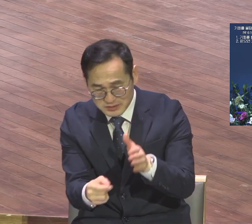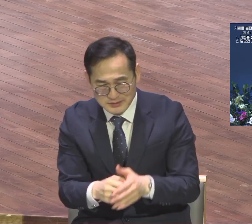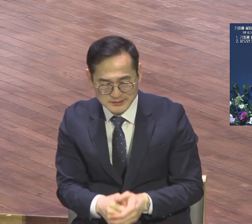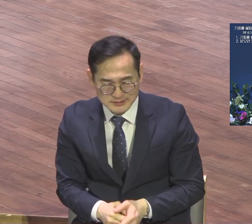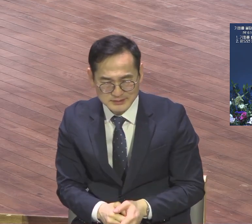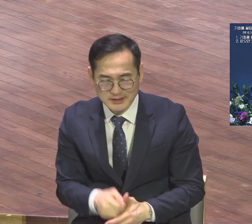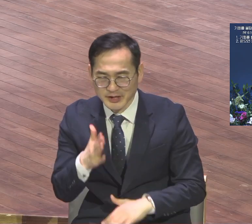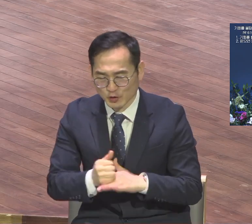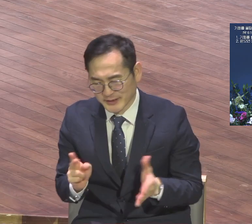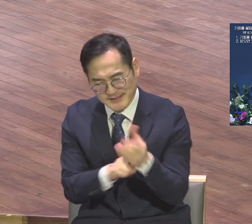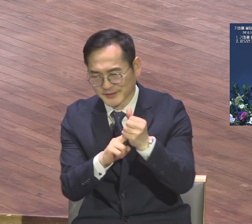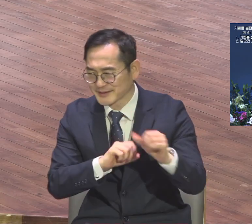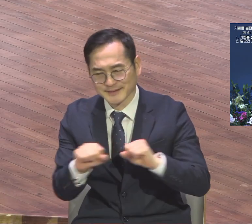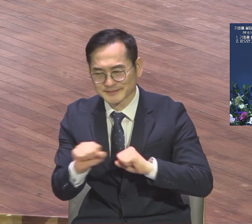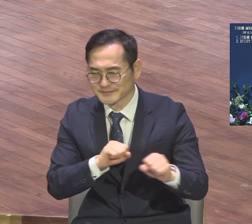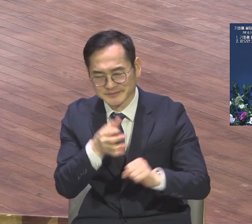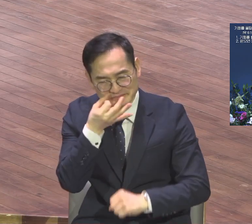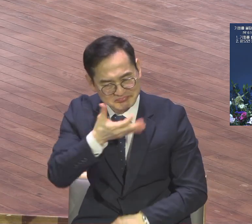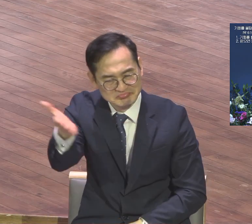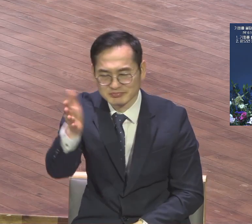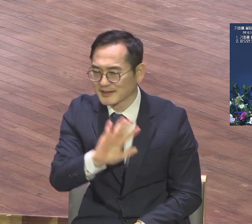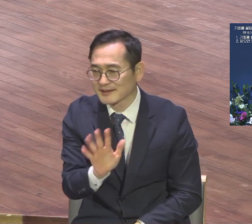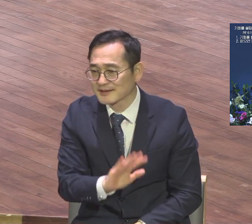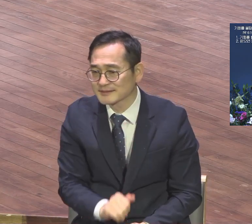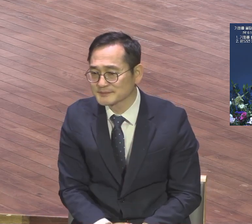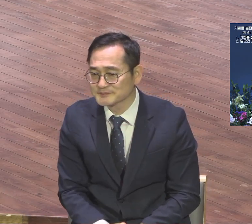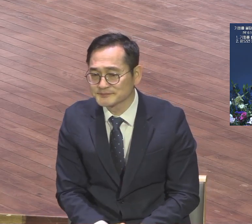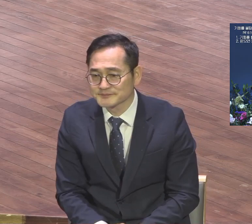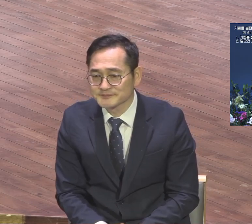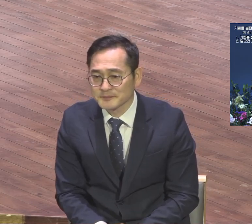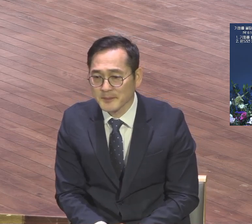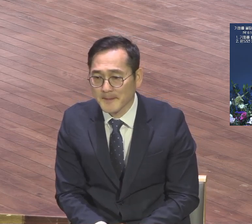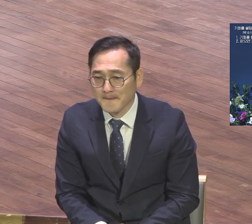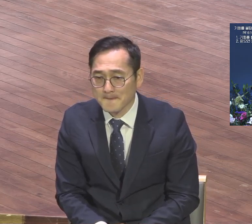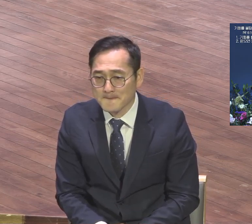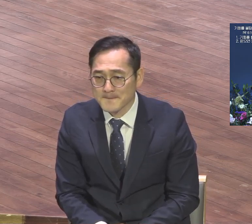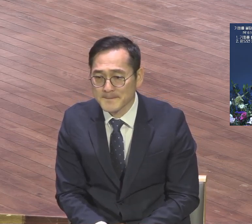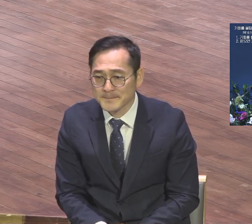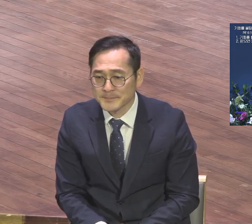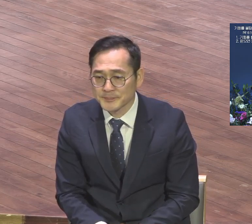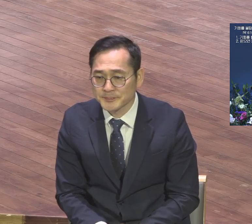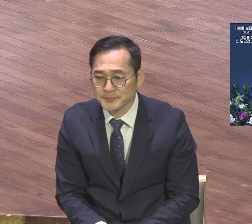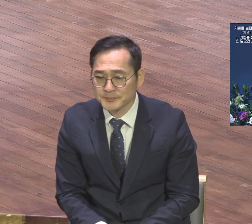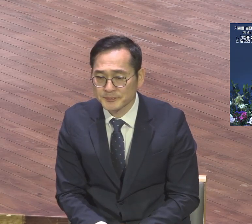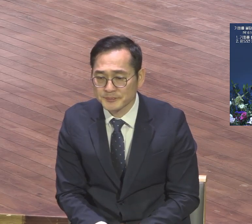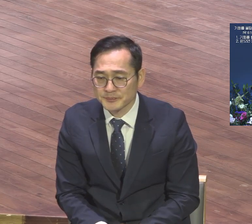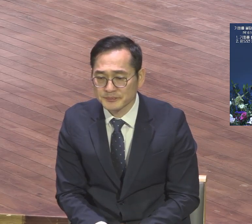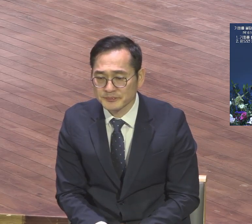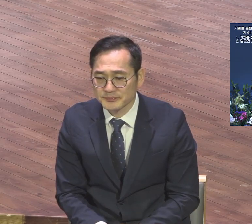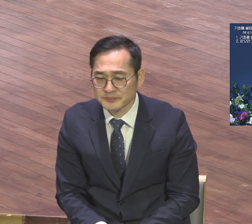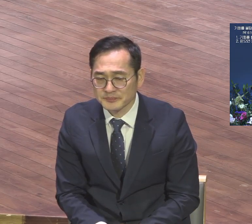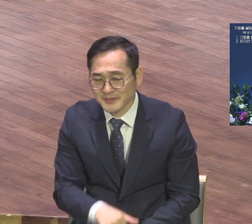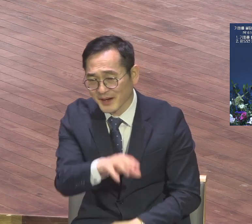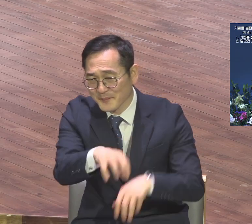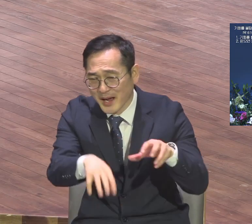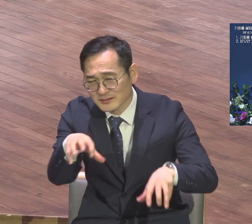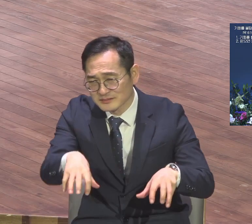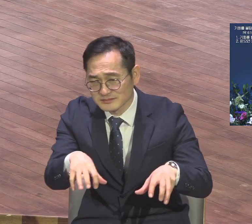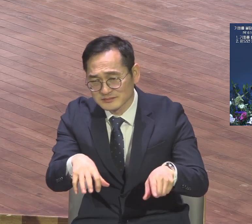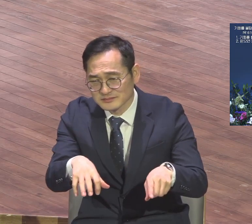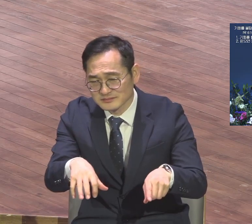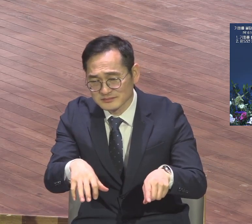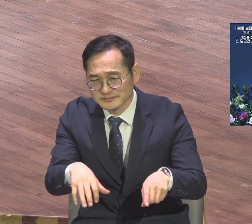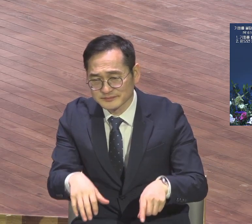능력을 행치 아니하시더라. 안 믿으니까 능력 안 행했어요. 안타깝지요. 믿지 않는